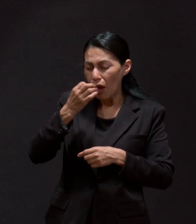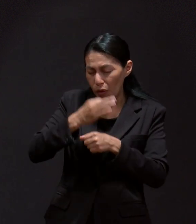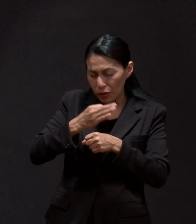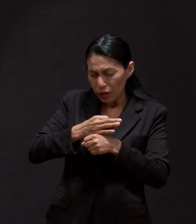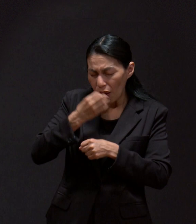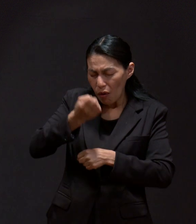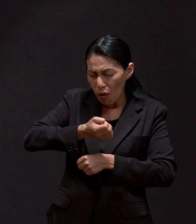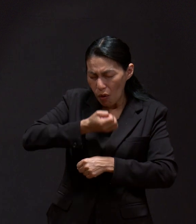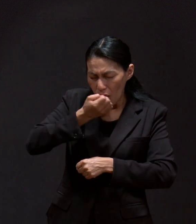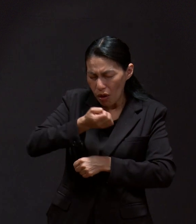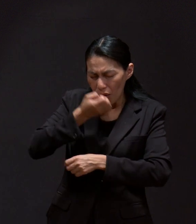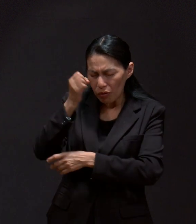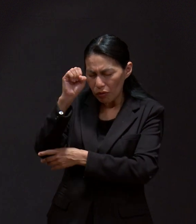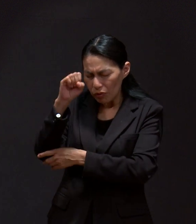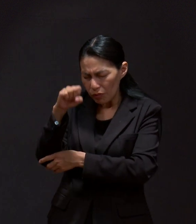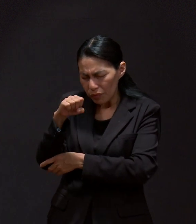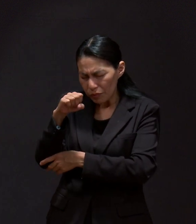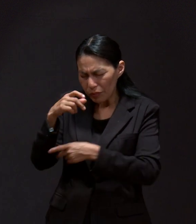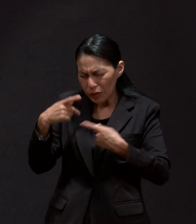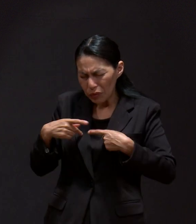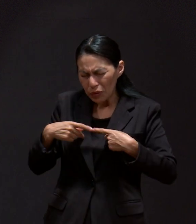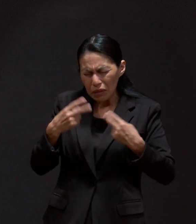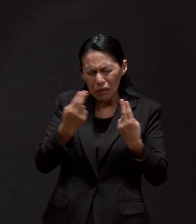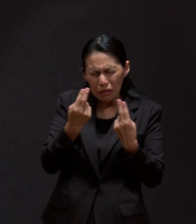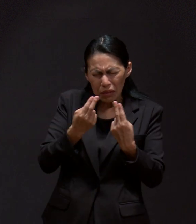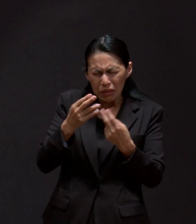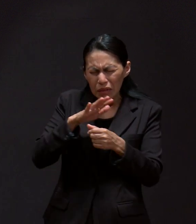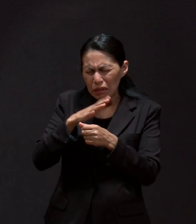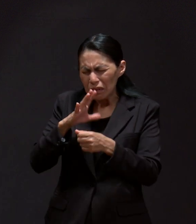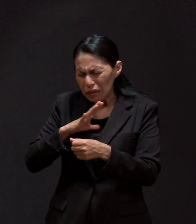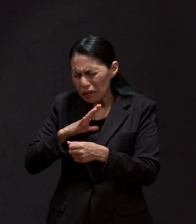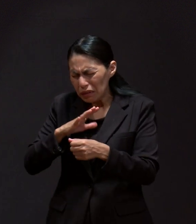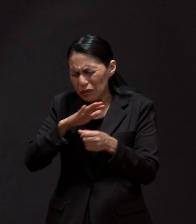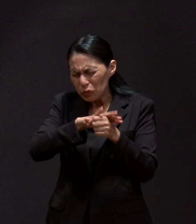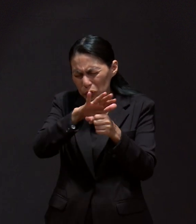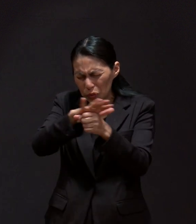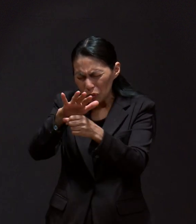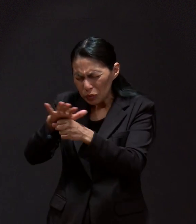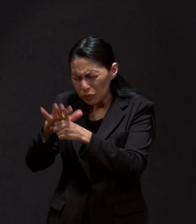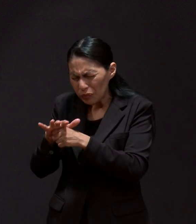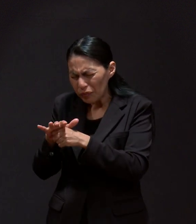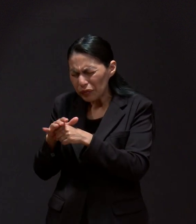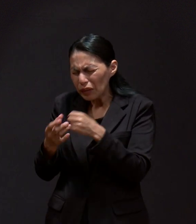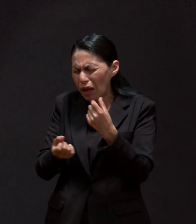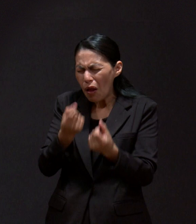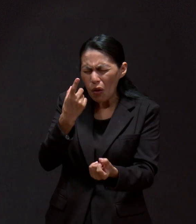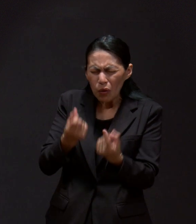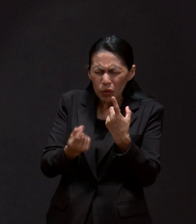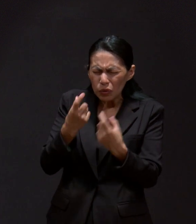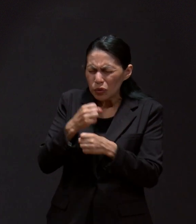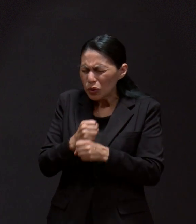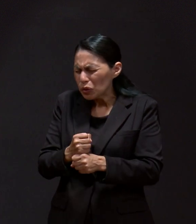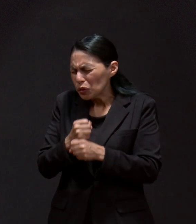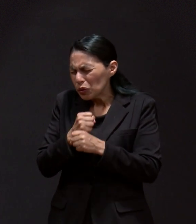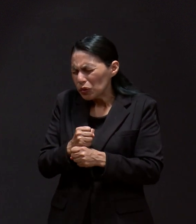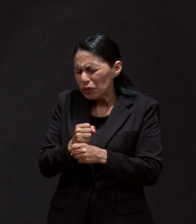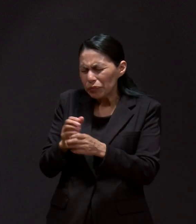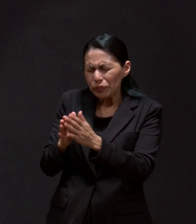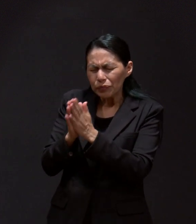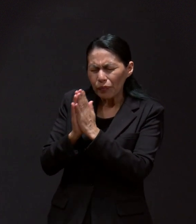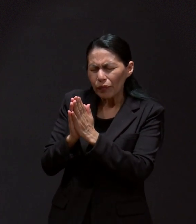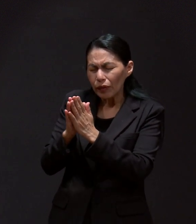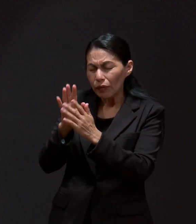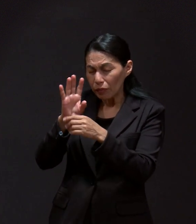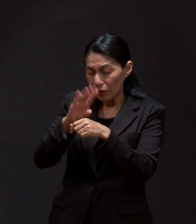rostro por cada necesidad por cada alma que está sufriendo dales tu señor la certeza de tu presencia